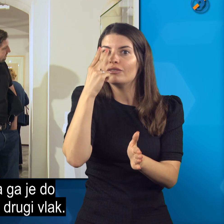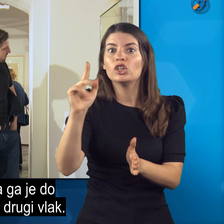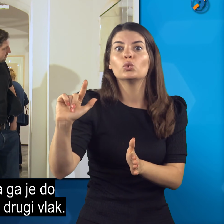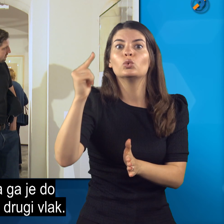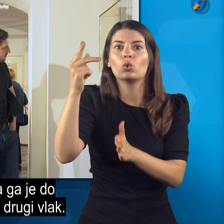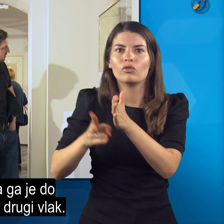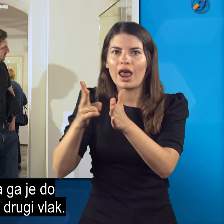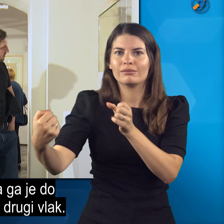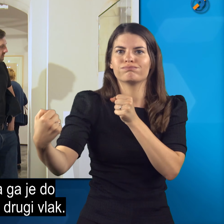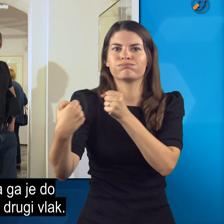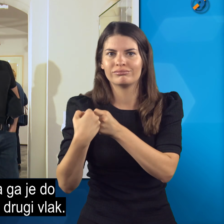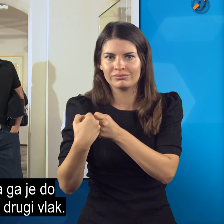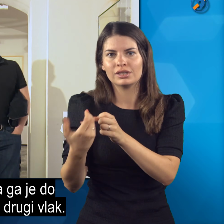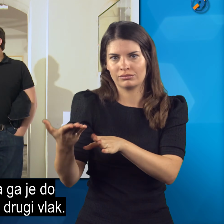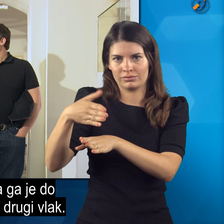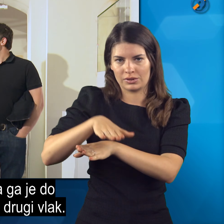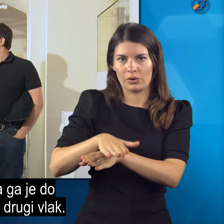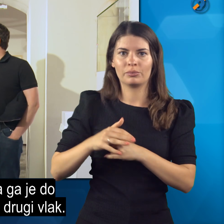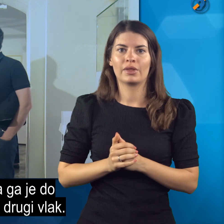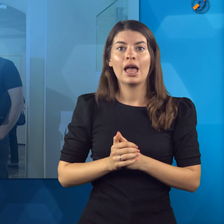Tam pa ga je do smrti zbil drugi vlak.